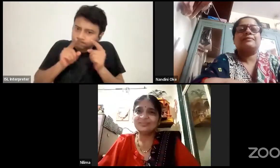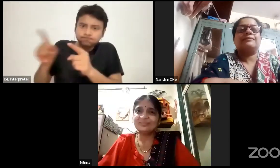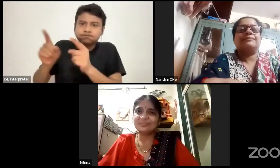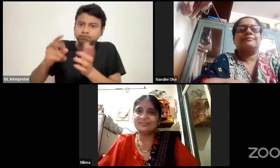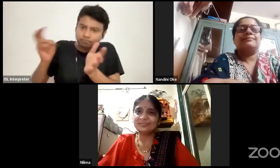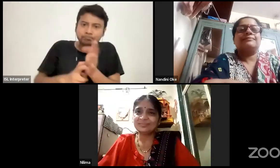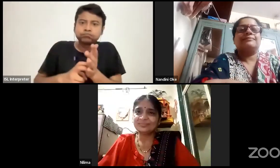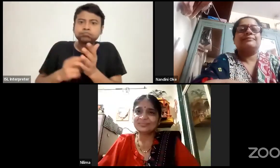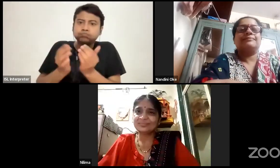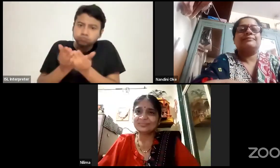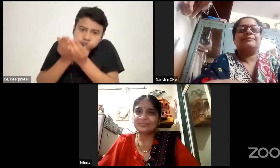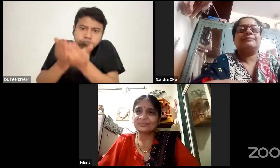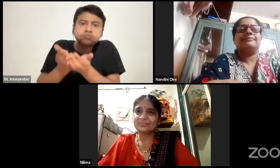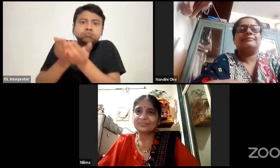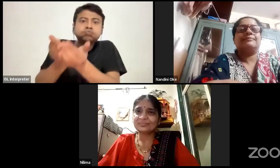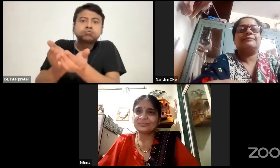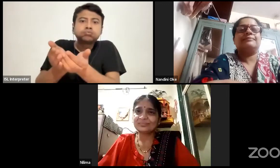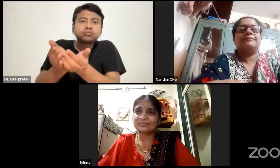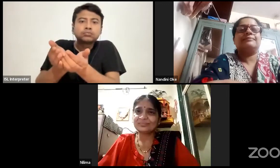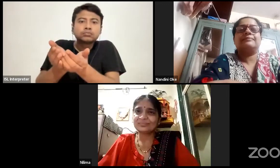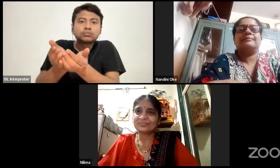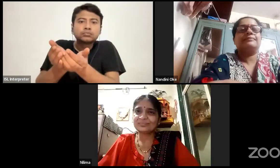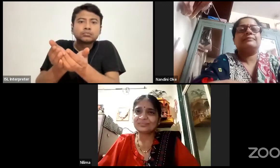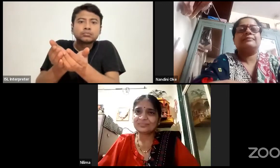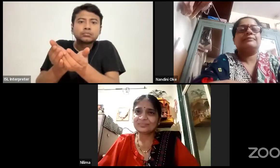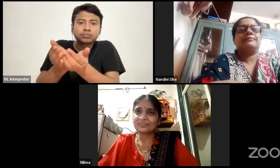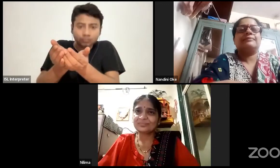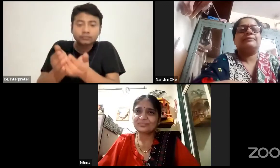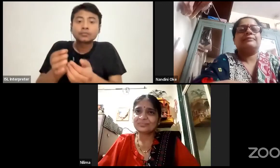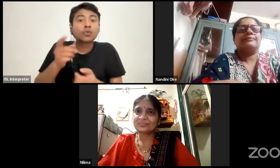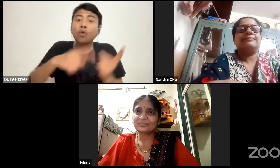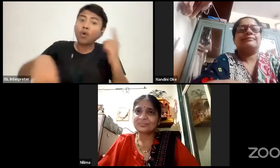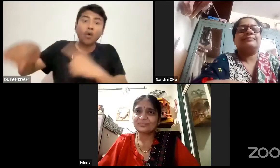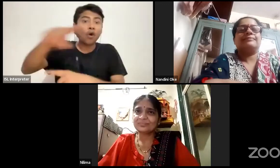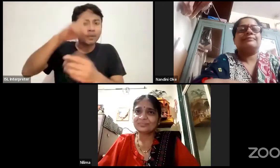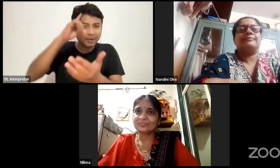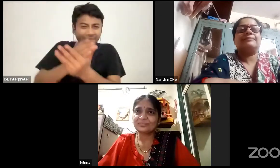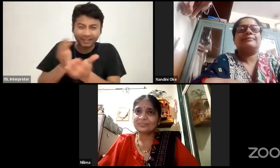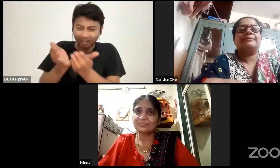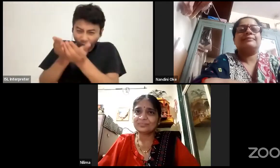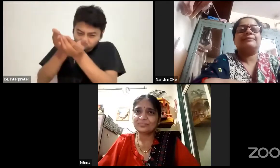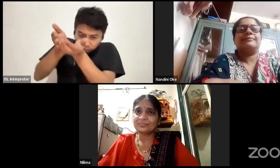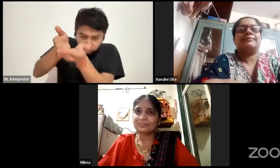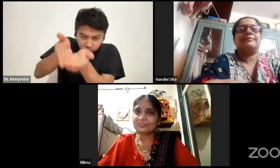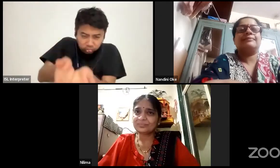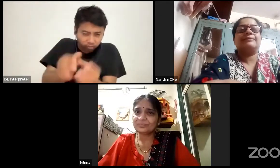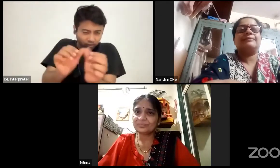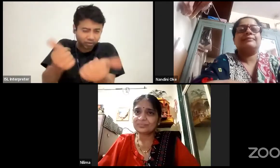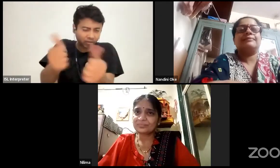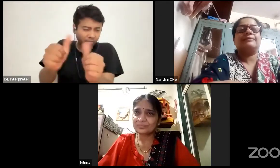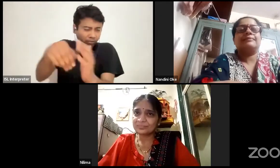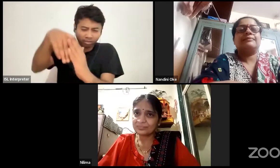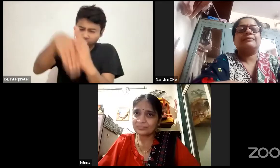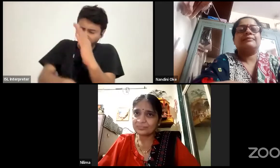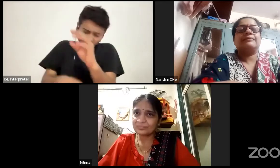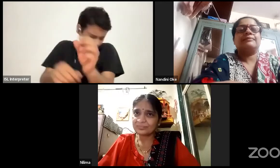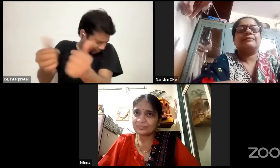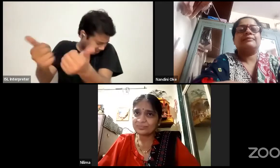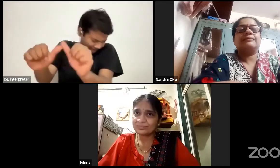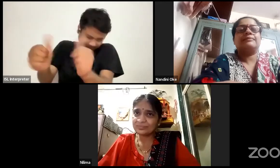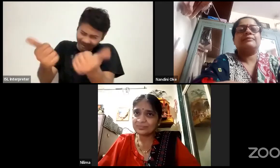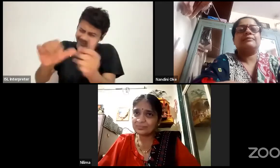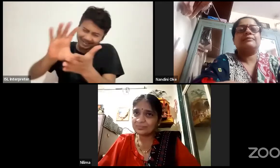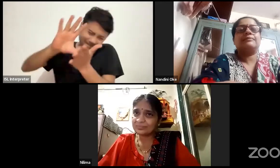मतलब ही होता है कि जो डूब नहीं सकता ना, टाइटैनिक का जो मतलब है वही यही है कि डूब नहीं सकता, तो बड़ा उसके बारे में चर्चाएं